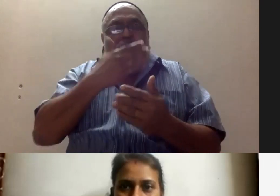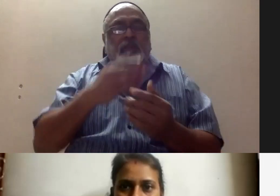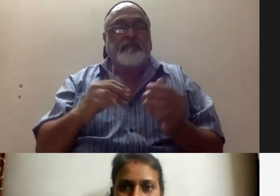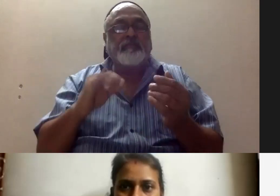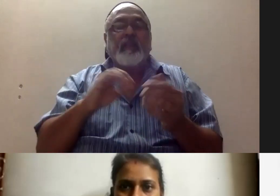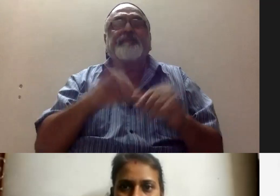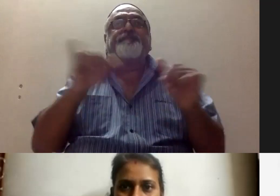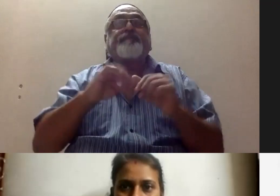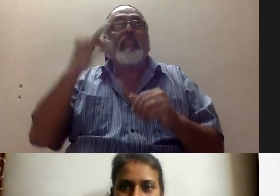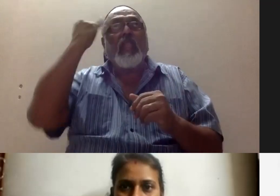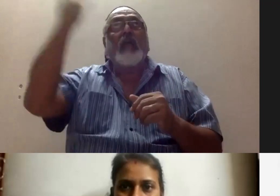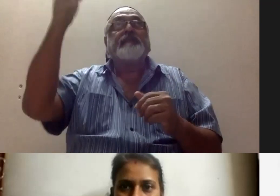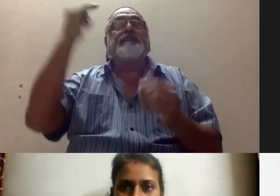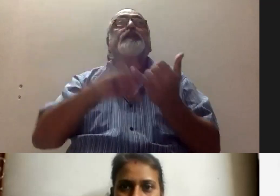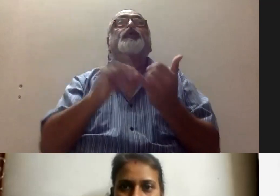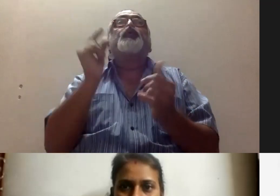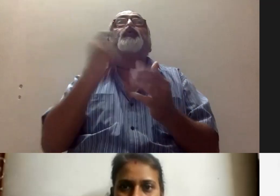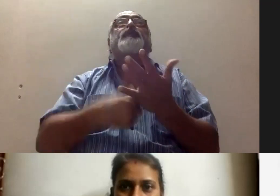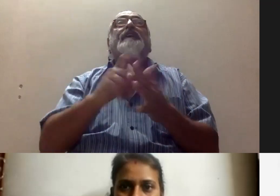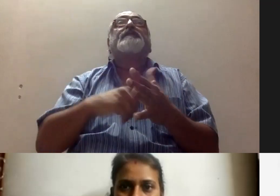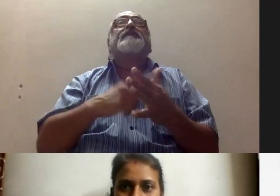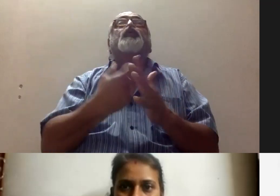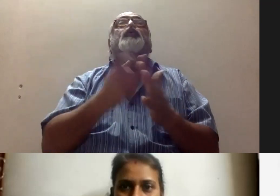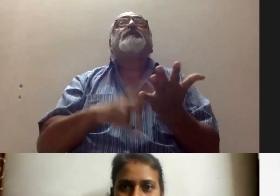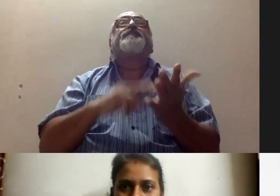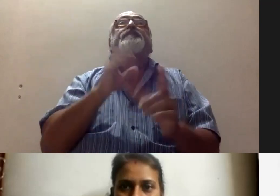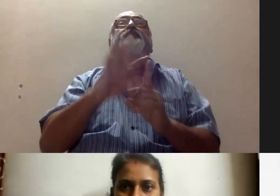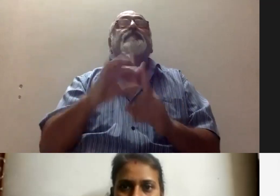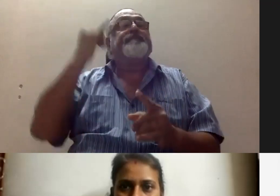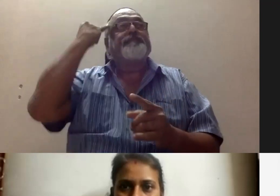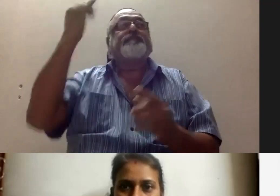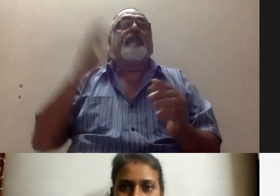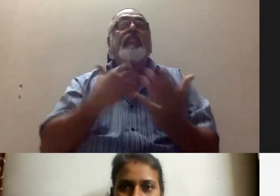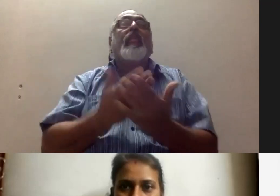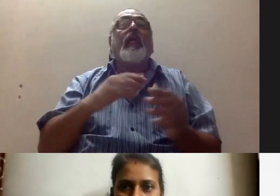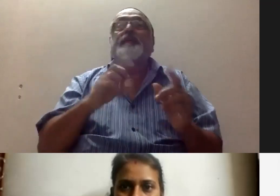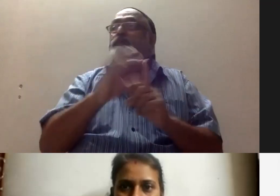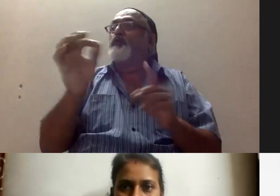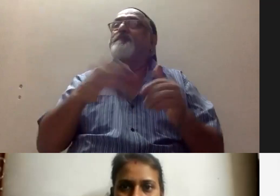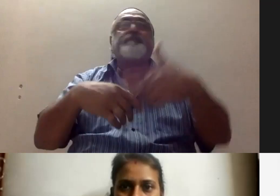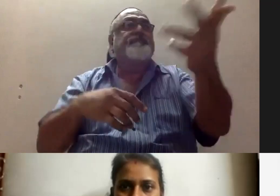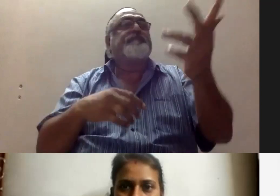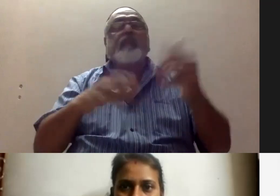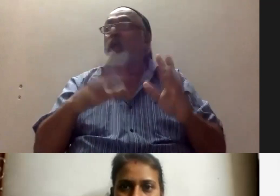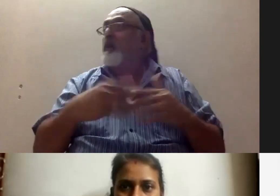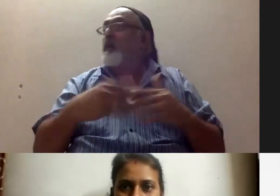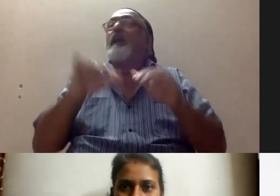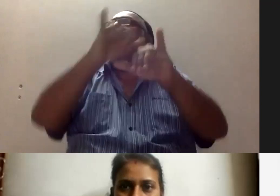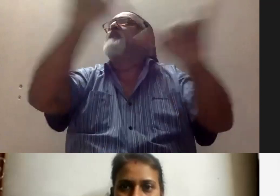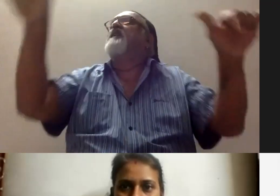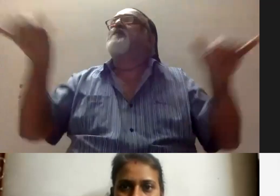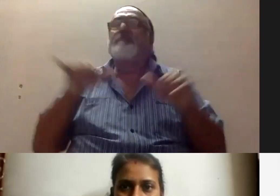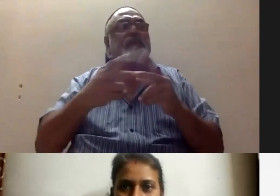या थोड़ा हम लोग भी कोशिश में लगे हुए हैं कि जैसे आम एंटरप्रेन्योर्स या आम जो